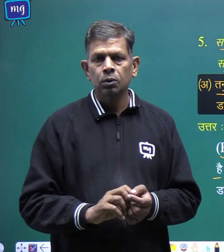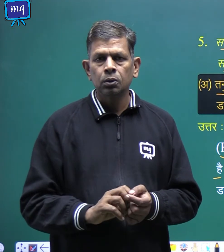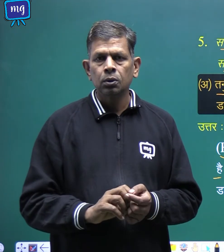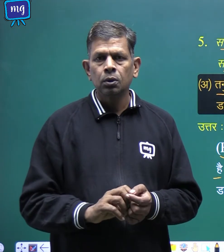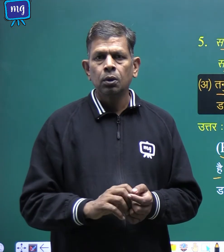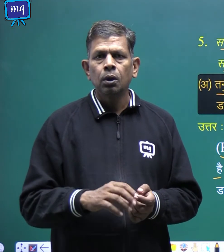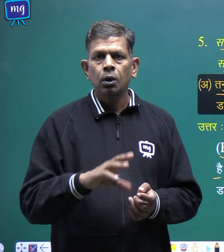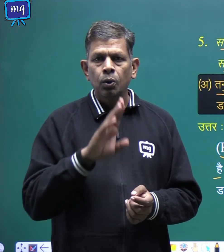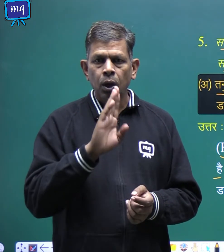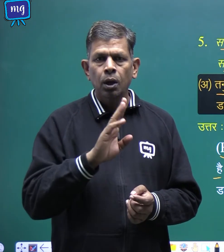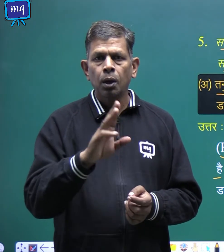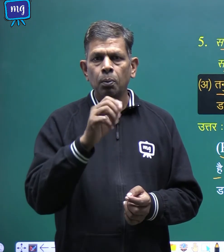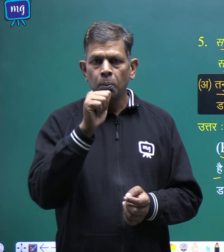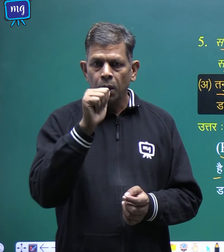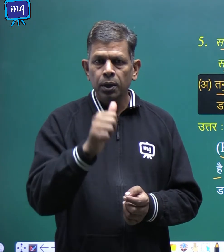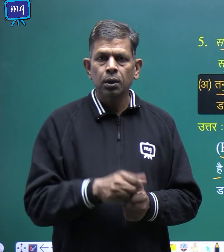जल